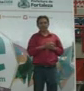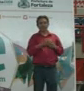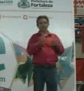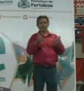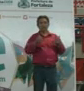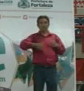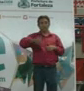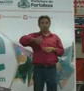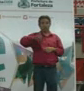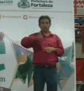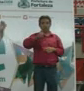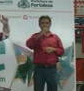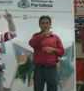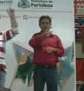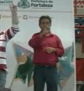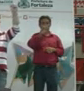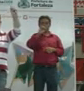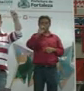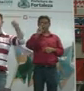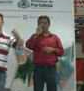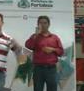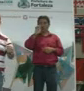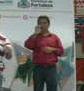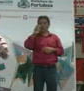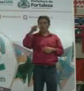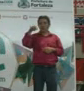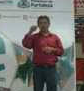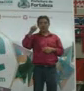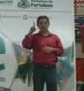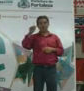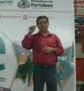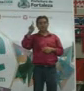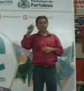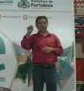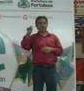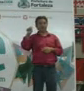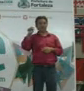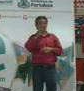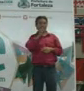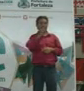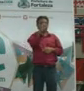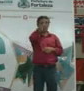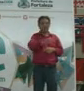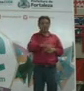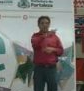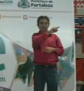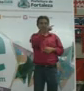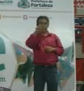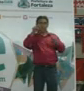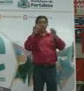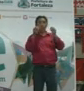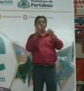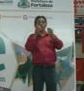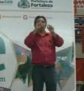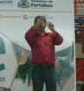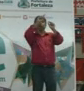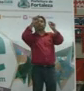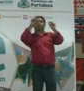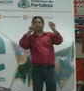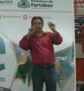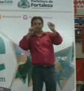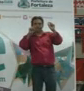coisa, questão das coordenadas. Você sabe que você tem um sistema de coordenadas, que é o sistema XY, não é isso,